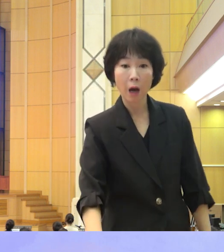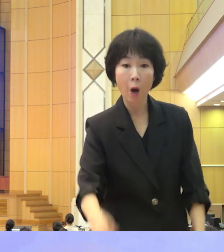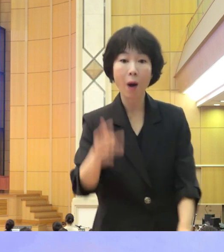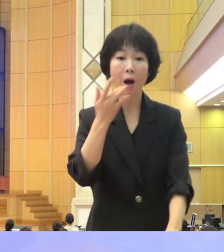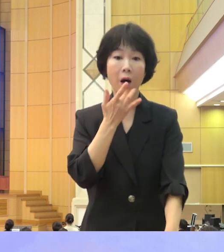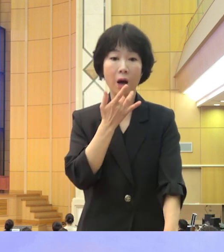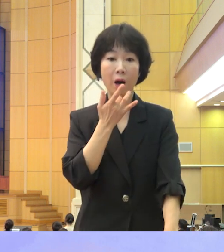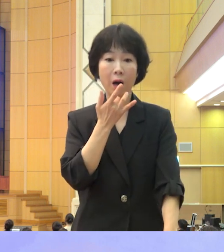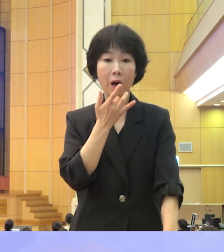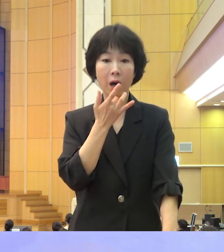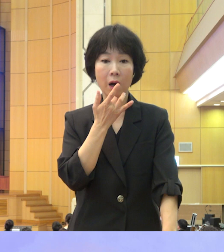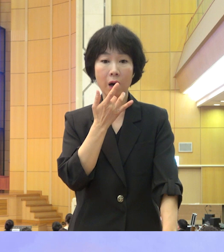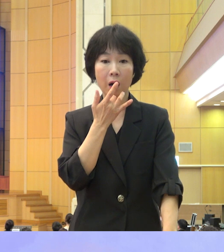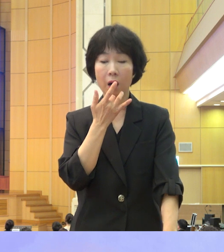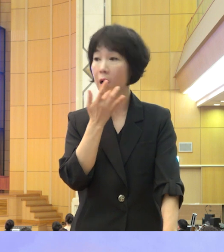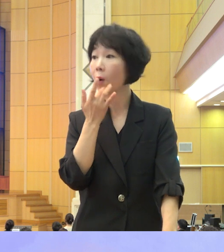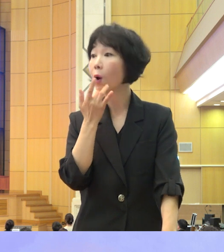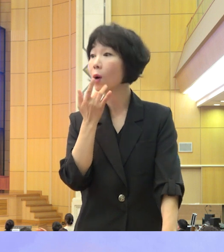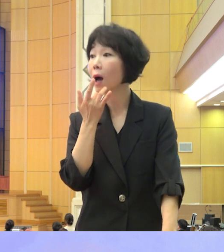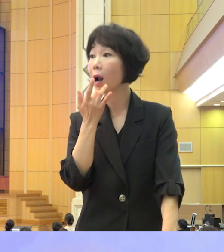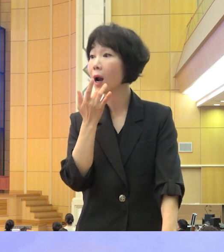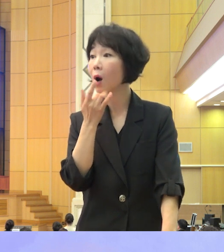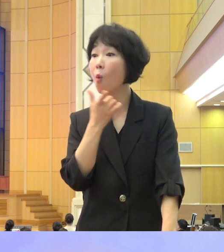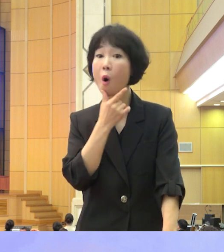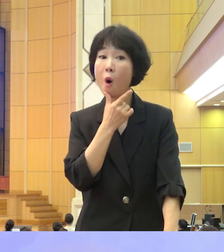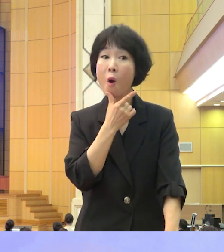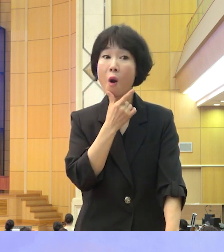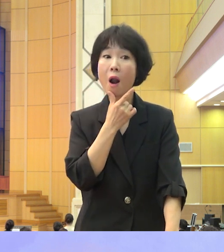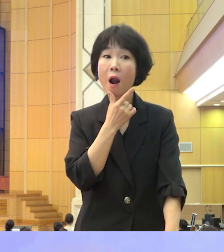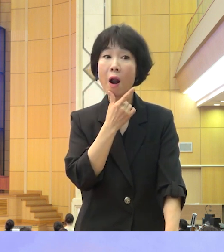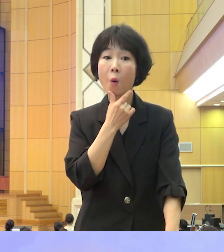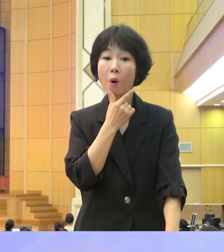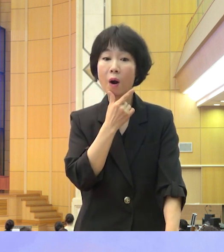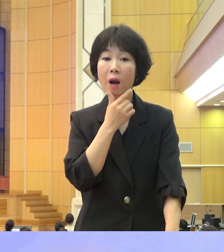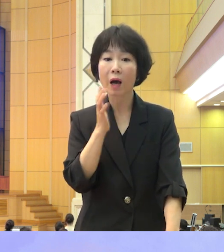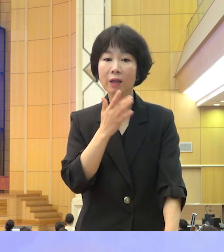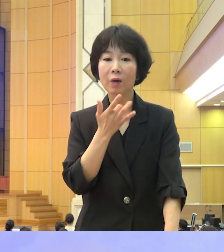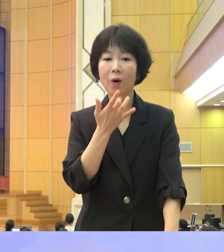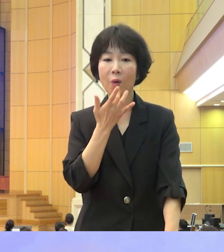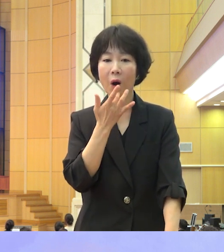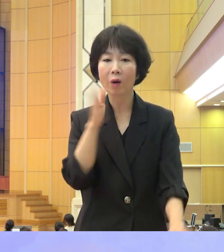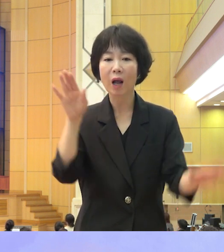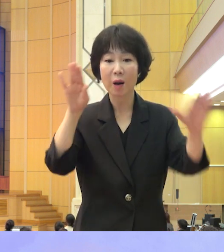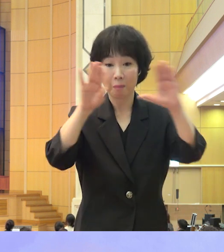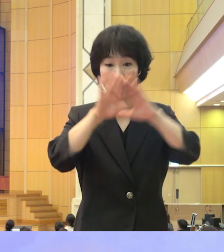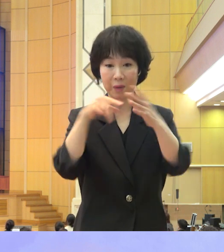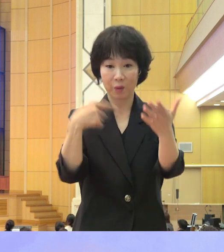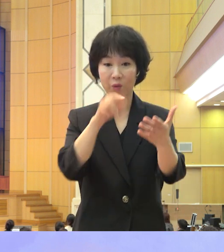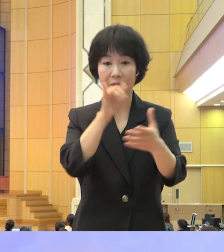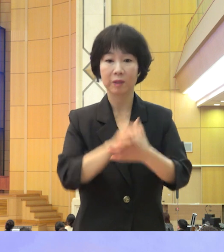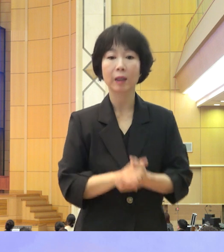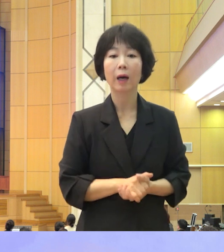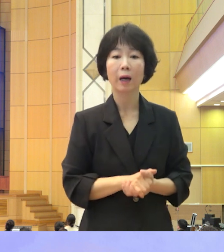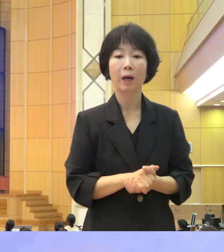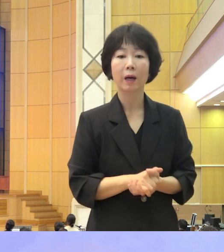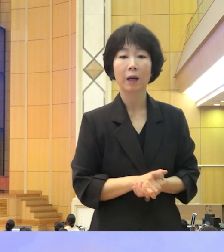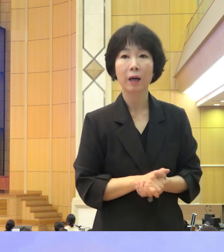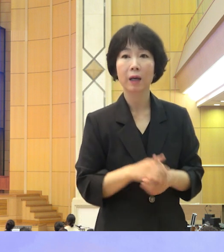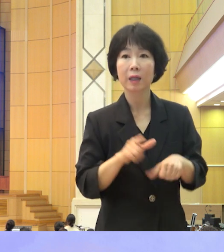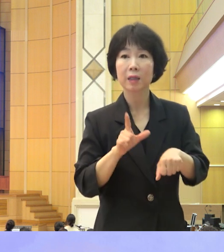화요일날. 월요일날 중급 성경 교육하는 게 아니라 화요일날 중급 성경 교육을 하겠습니다.